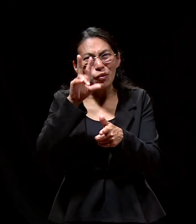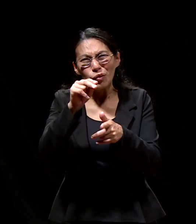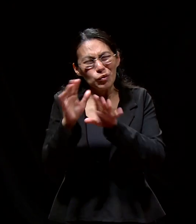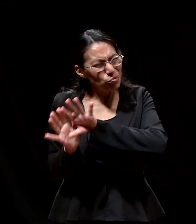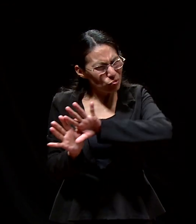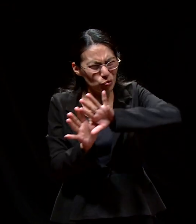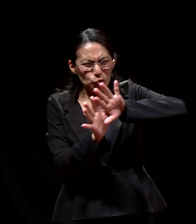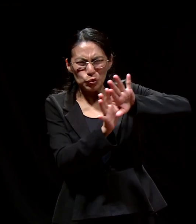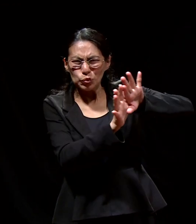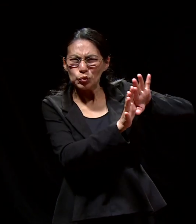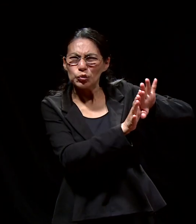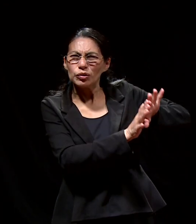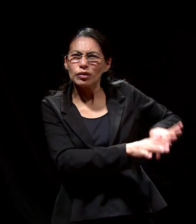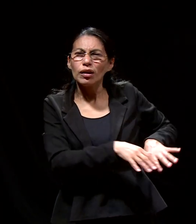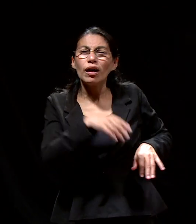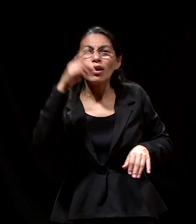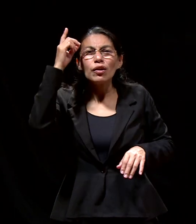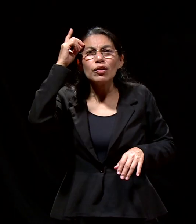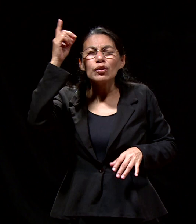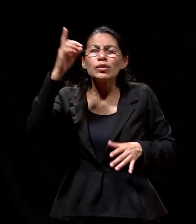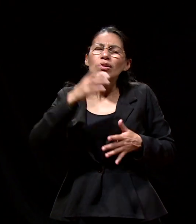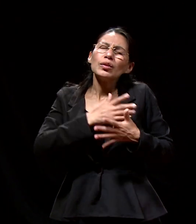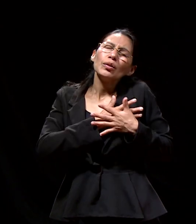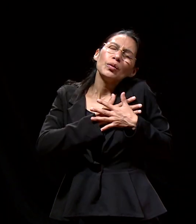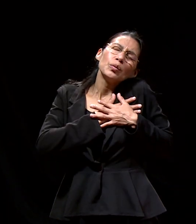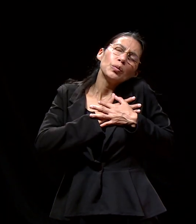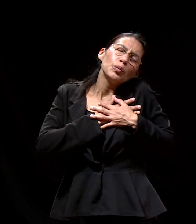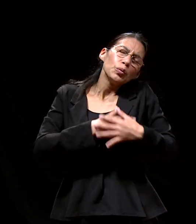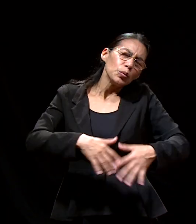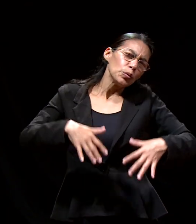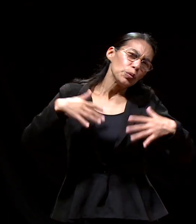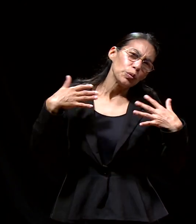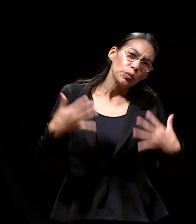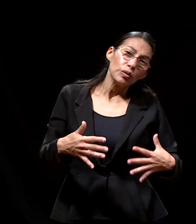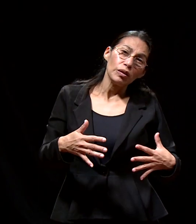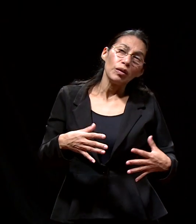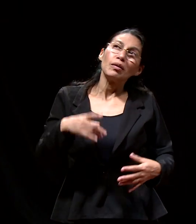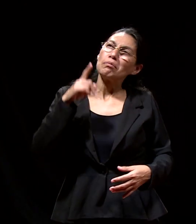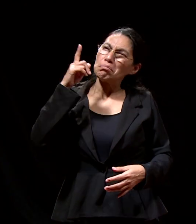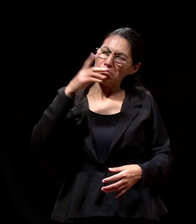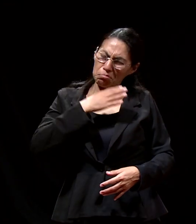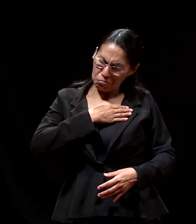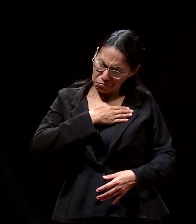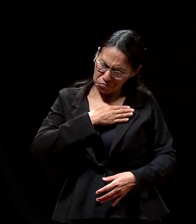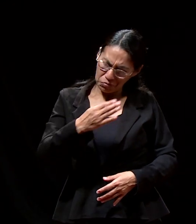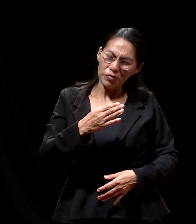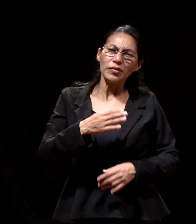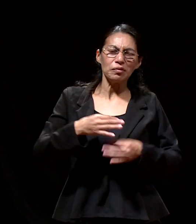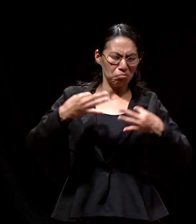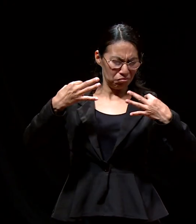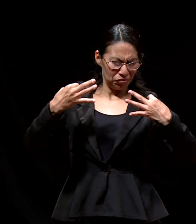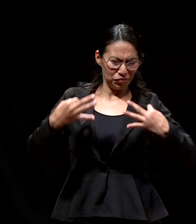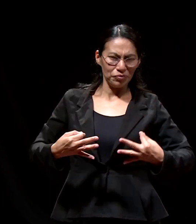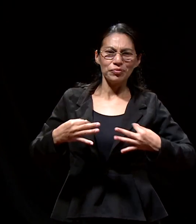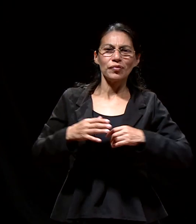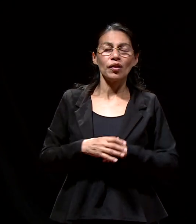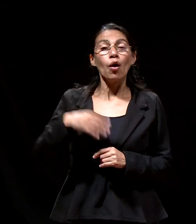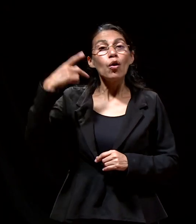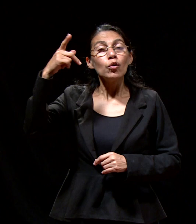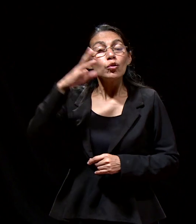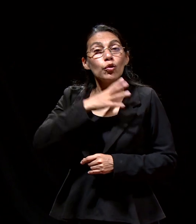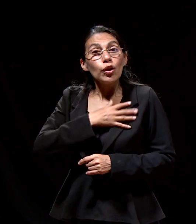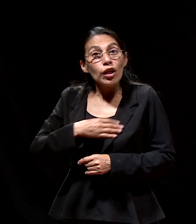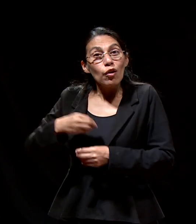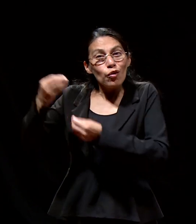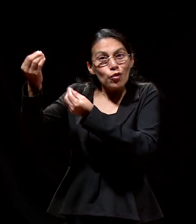Dios es infinitamente amoroso y bueno él está al darme un samsung